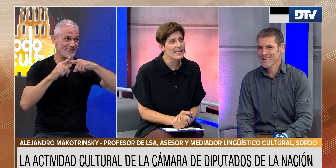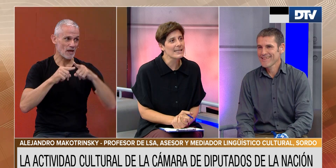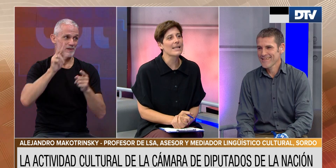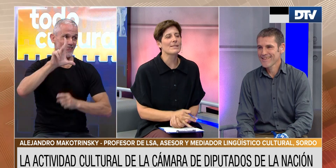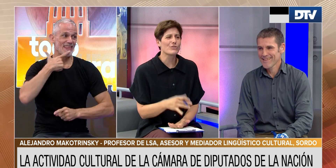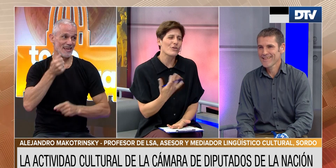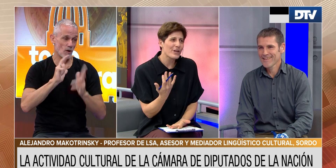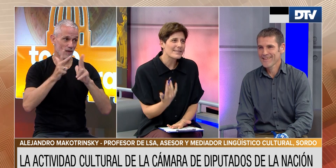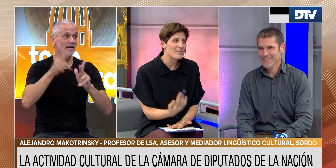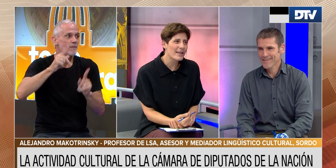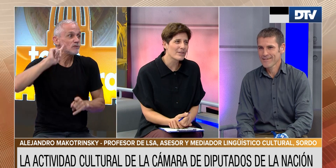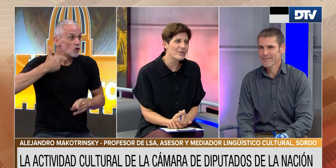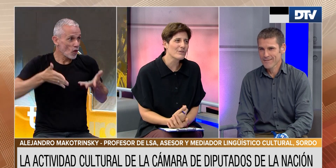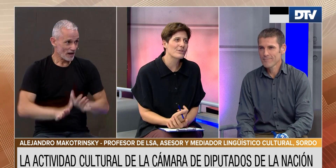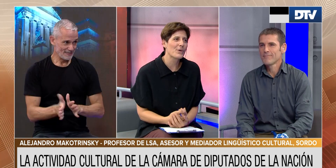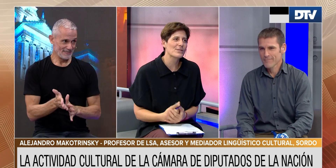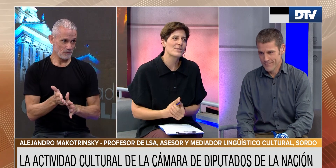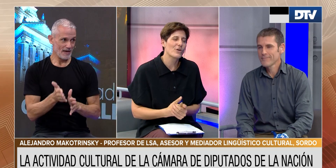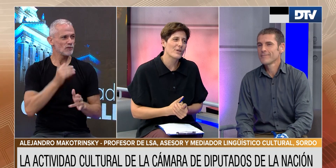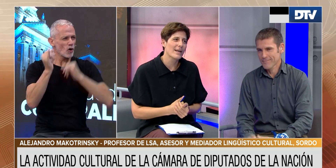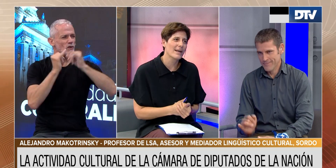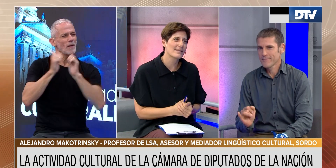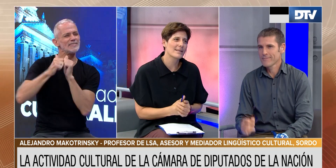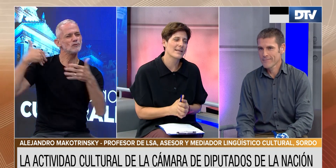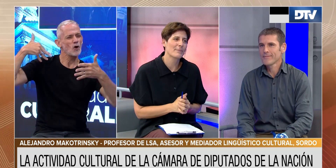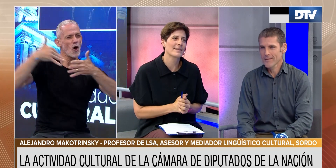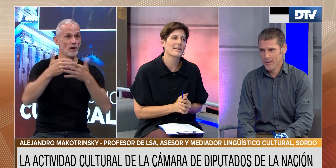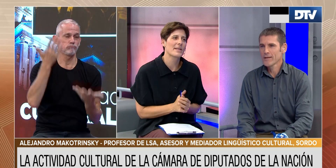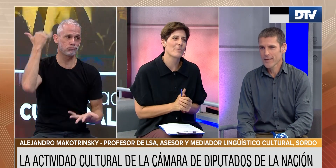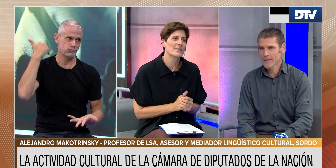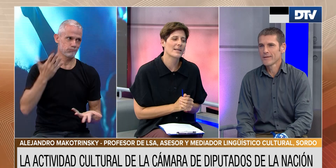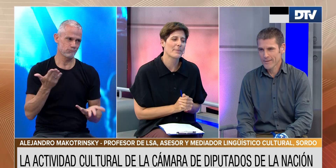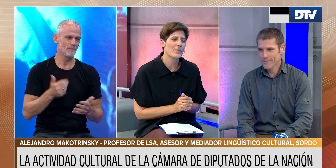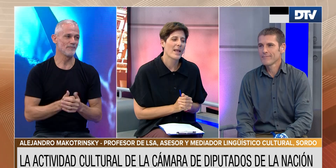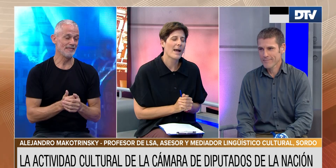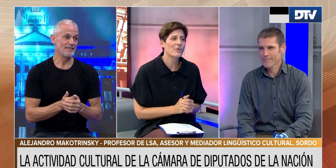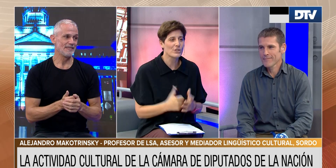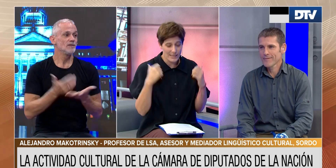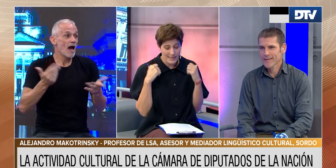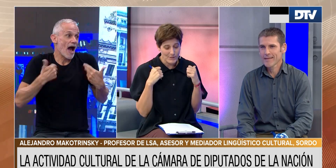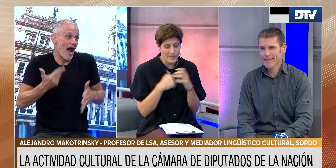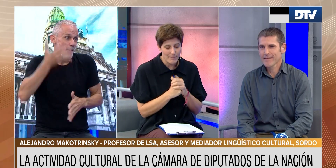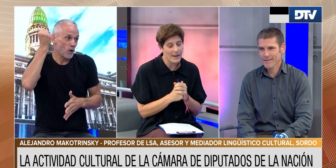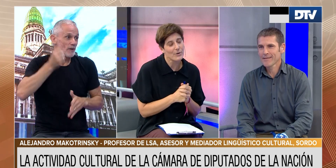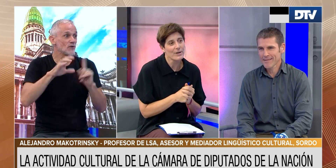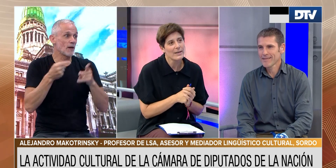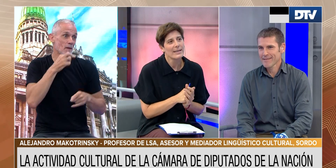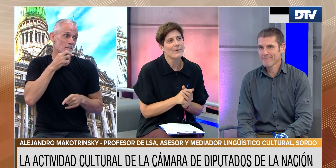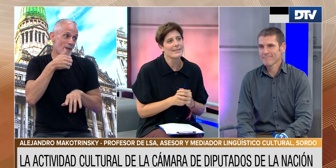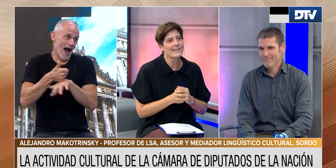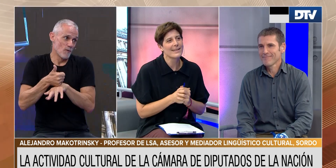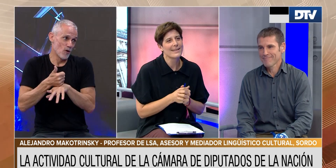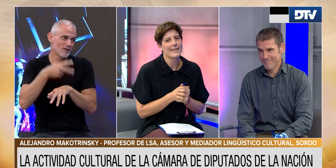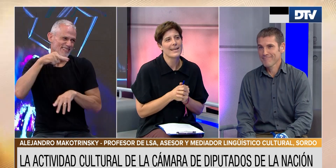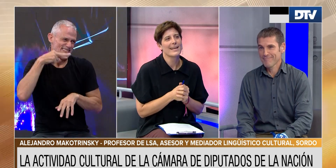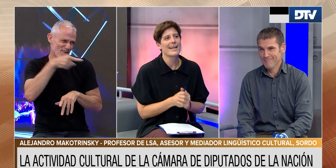lengua de señas. Además sos sordo de nacimiento, contabas tu historia hace bastante tiempo, así que aprovecho que tenemos también a Pablo, que